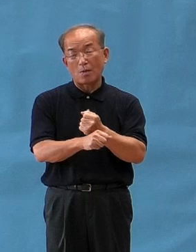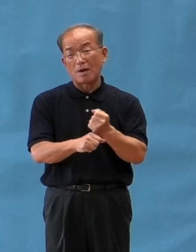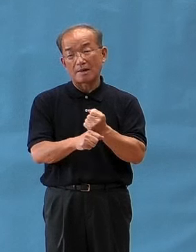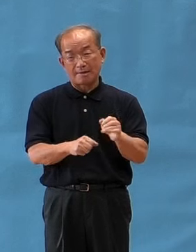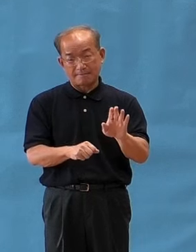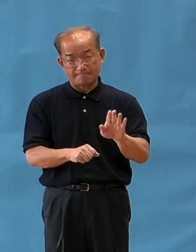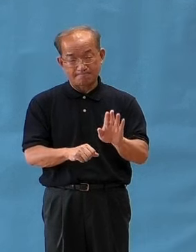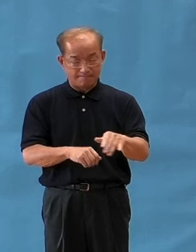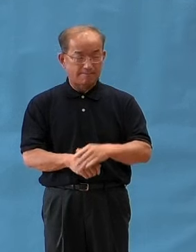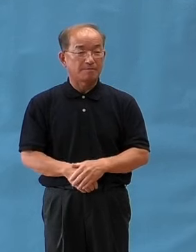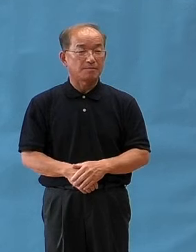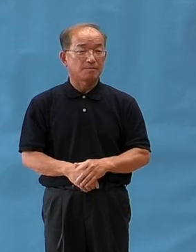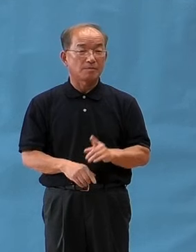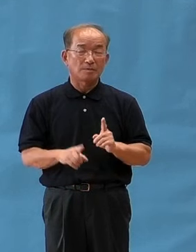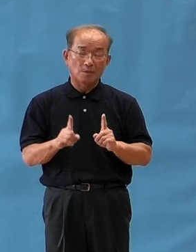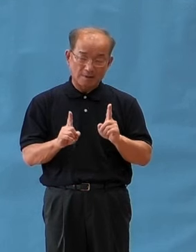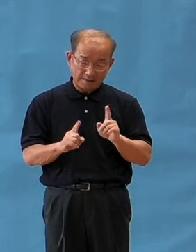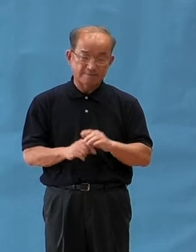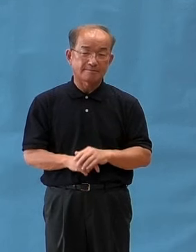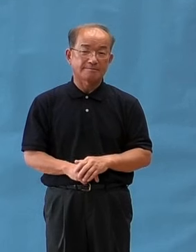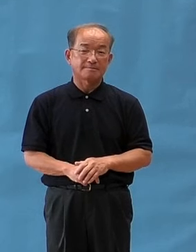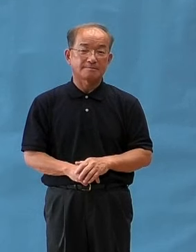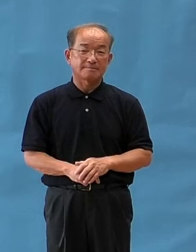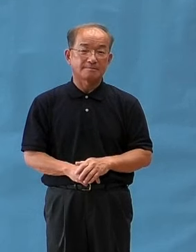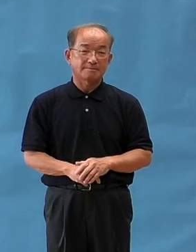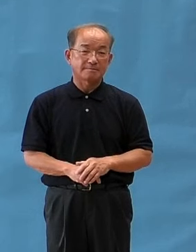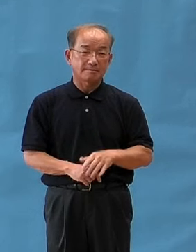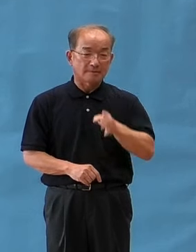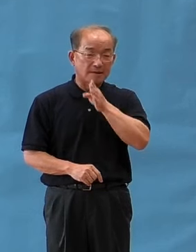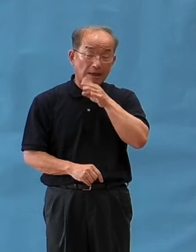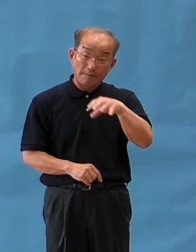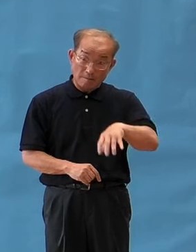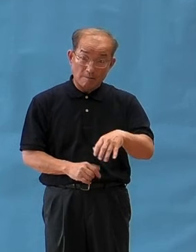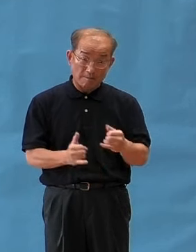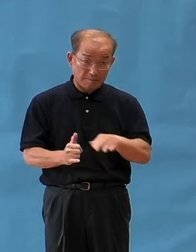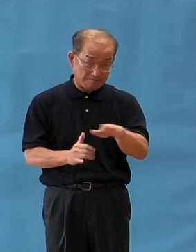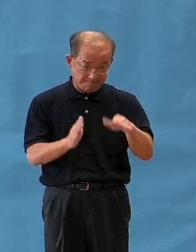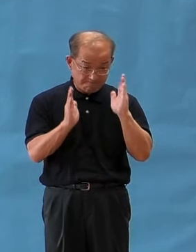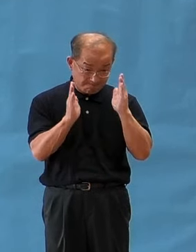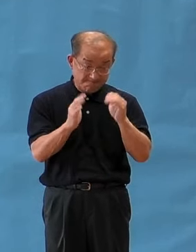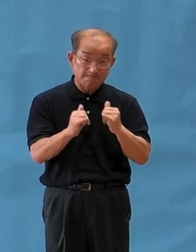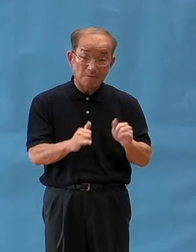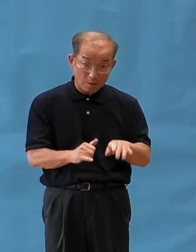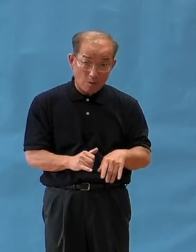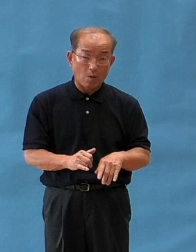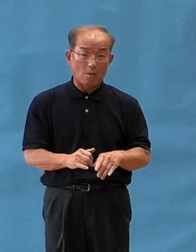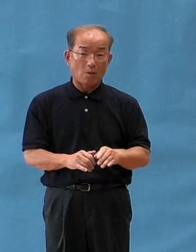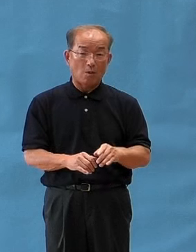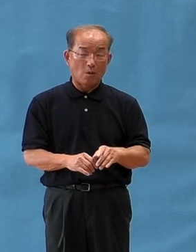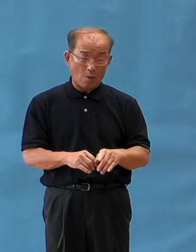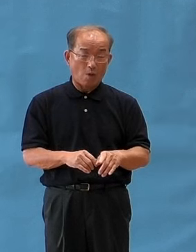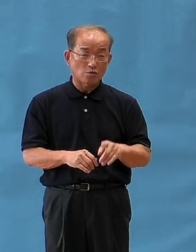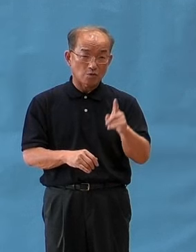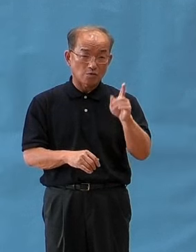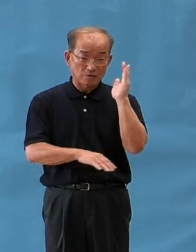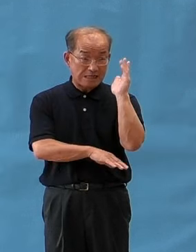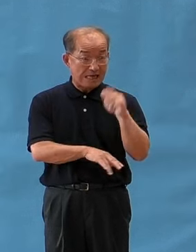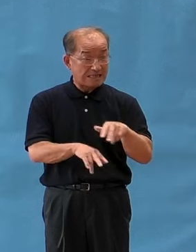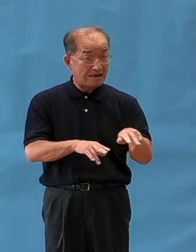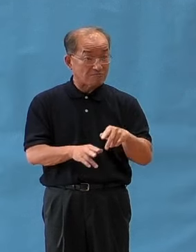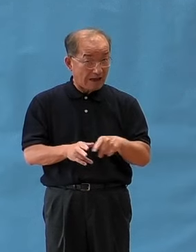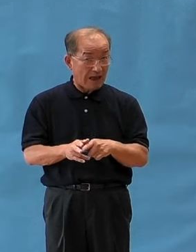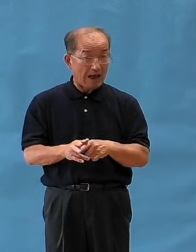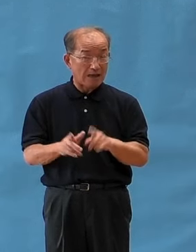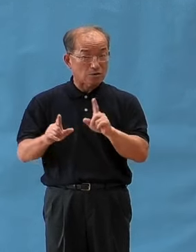その、どんなにその、現場の人が一生懸命頑張っても、こんなその、無神経な政策を、永田